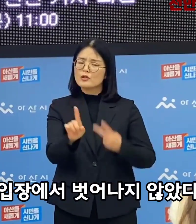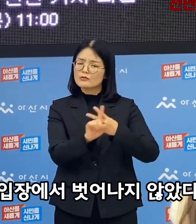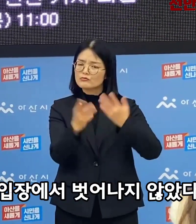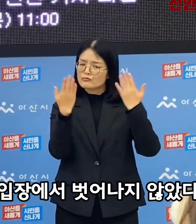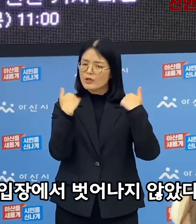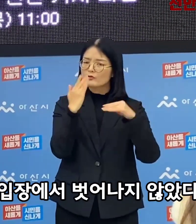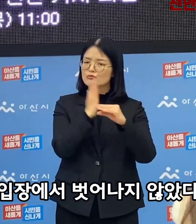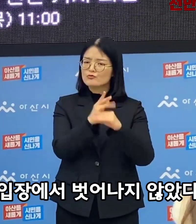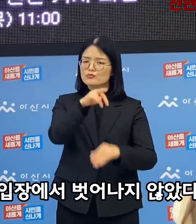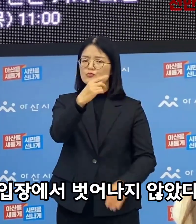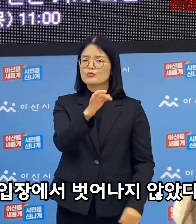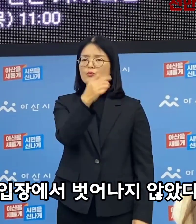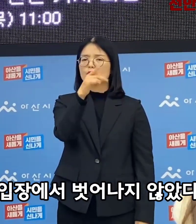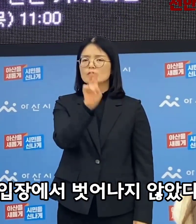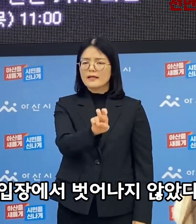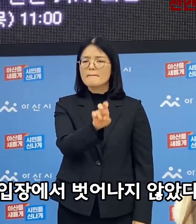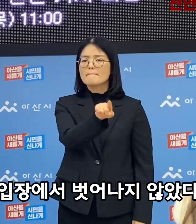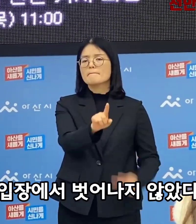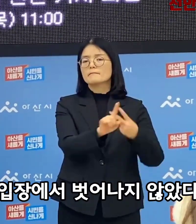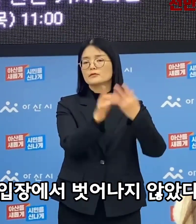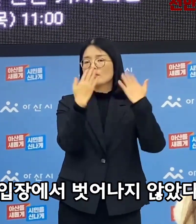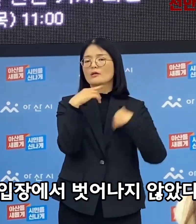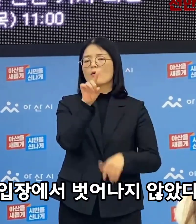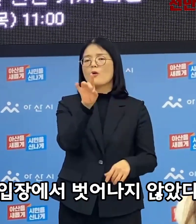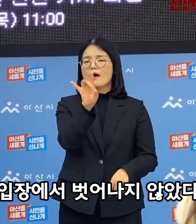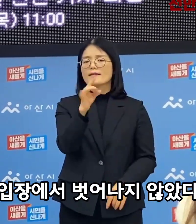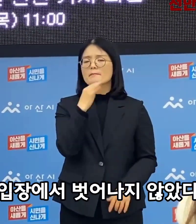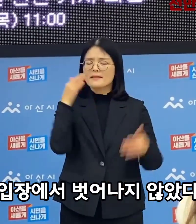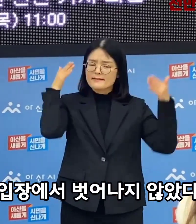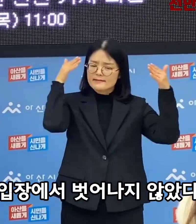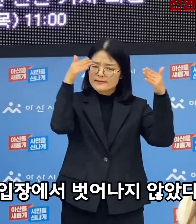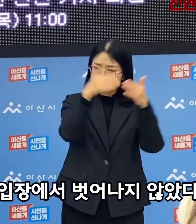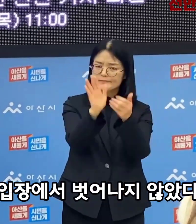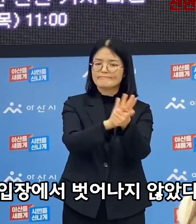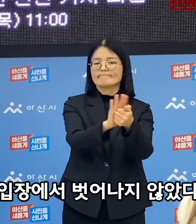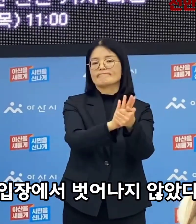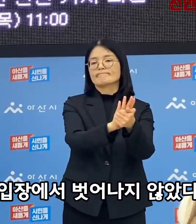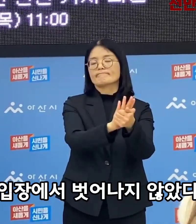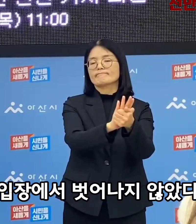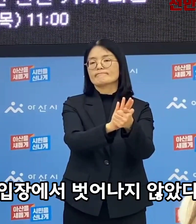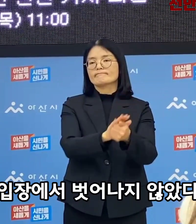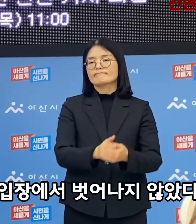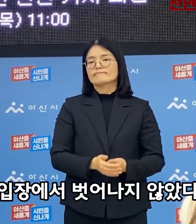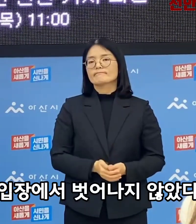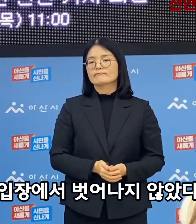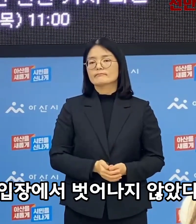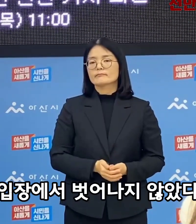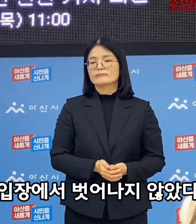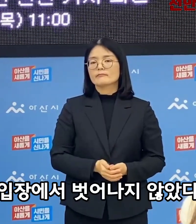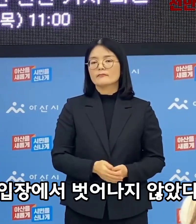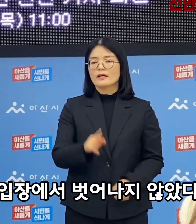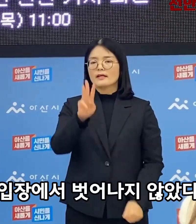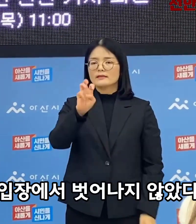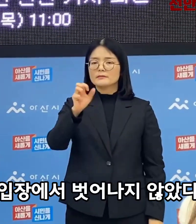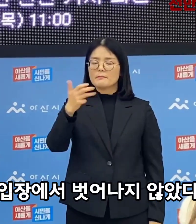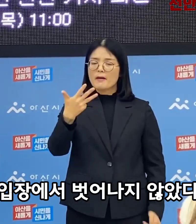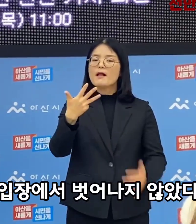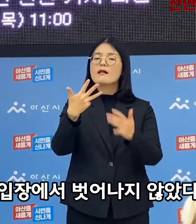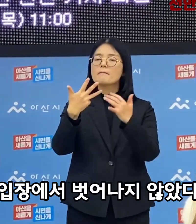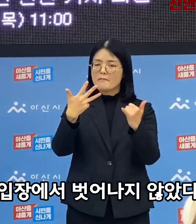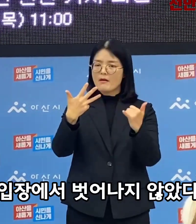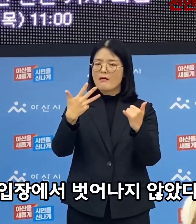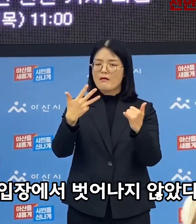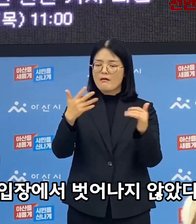중에서 송남 중학교에만 집중적인 혜택을 주는 것입니다. 38명의 학생을